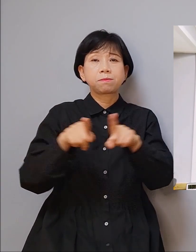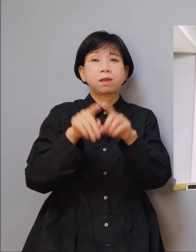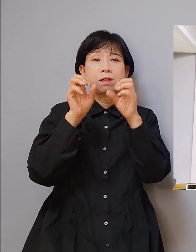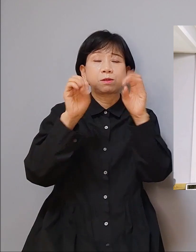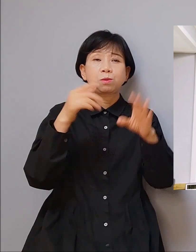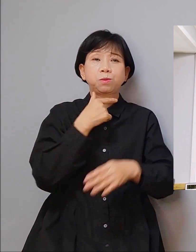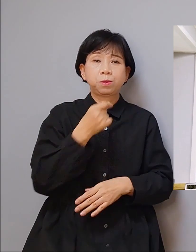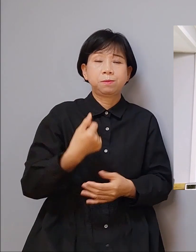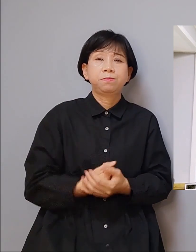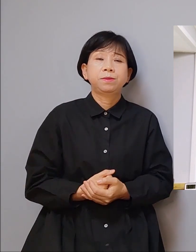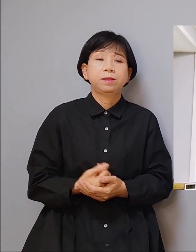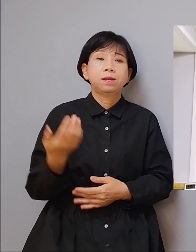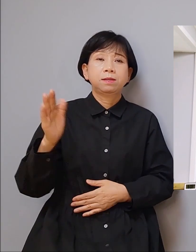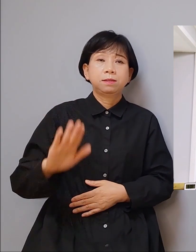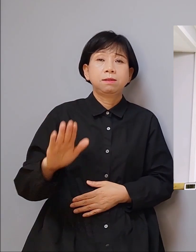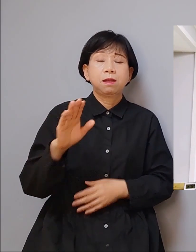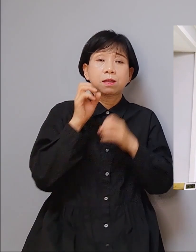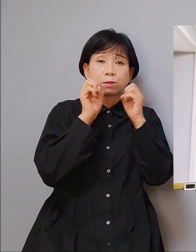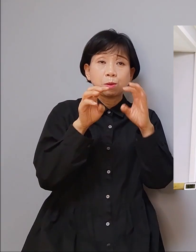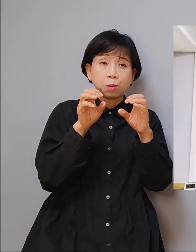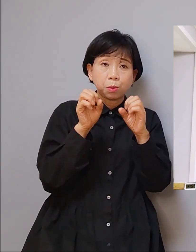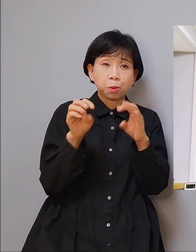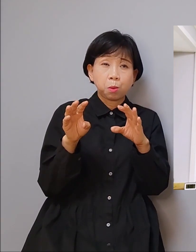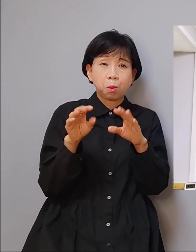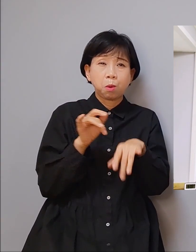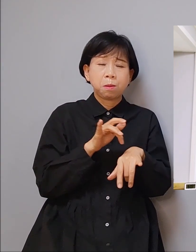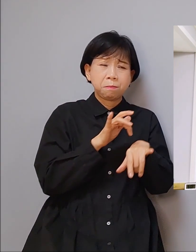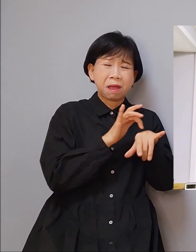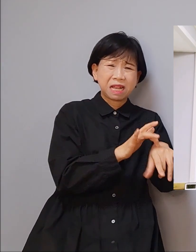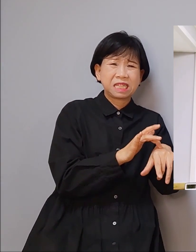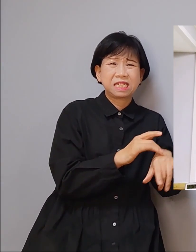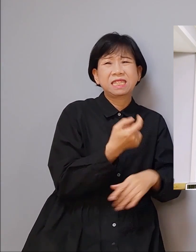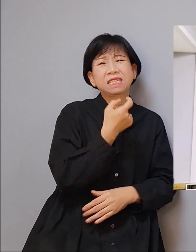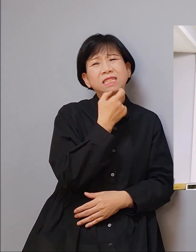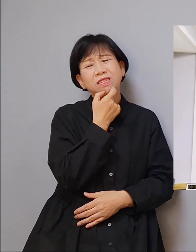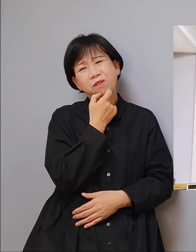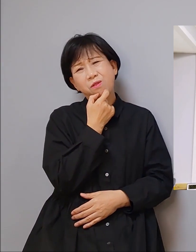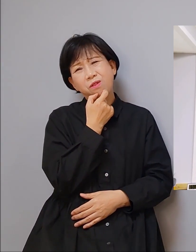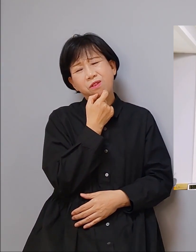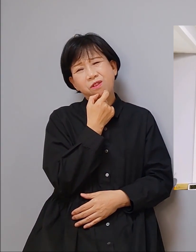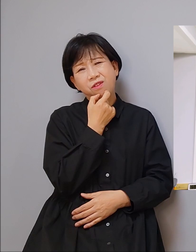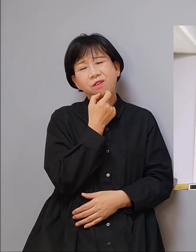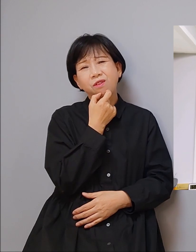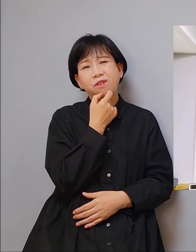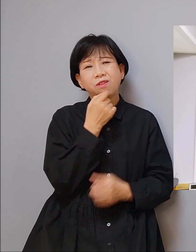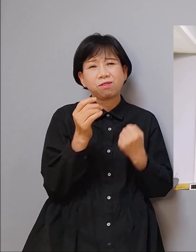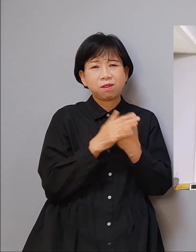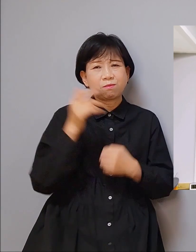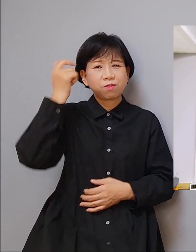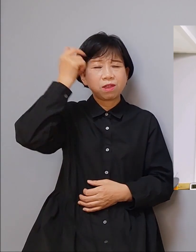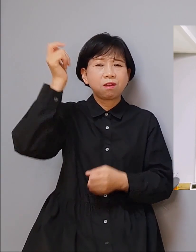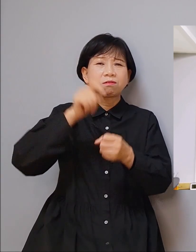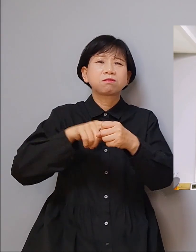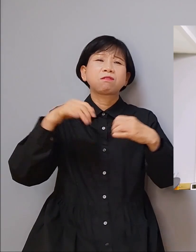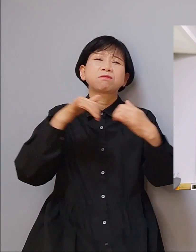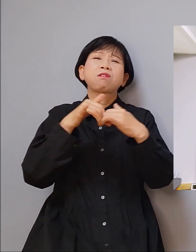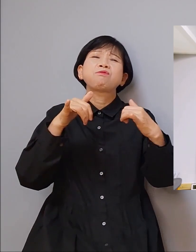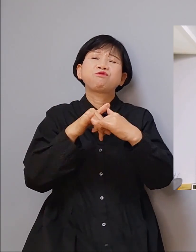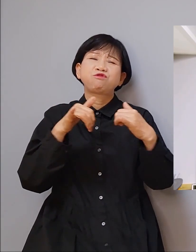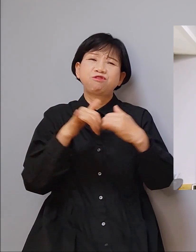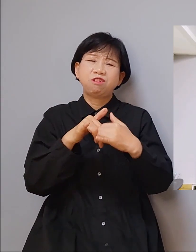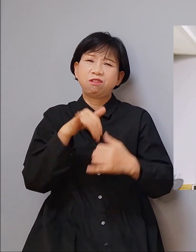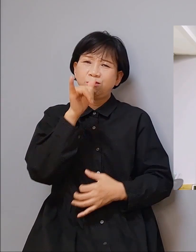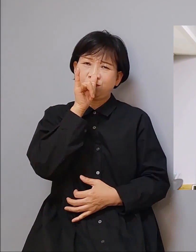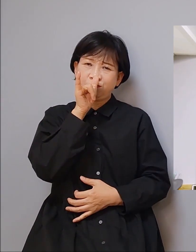원합니다. 그러나 이 전도를 사단 마귀는 전혀 좋아하지 않습니다. 그렇기 때문에 영적 전쟁이 꼭 일어날